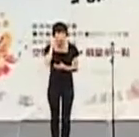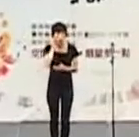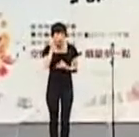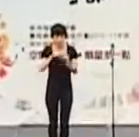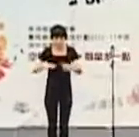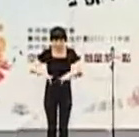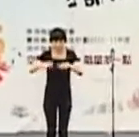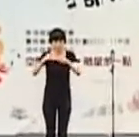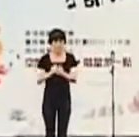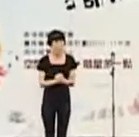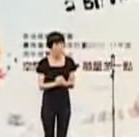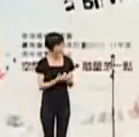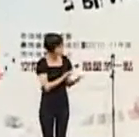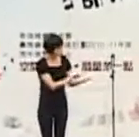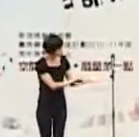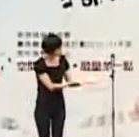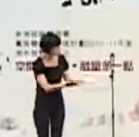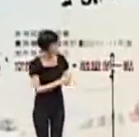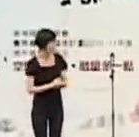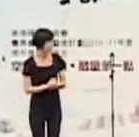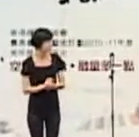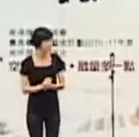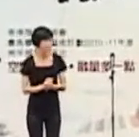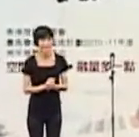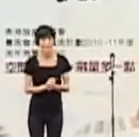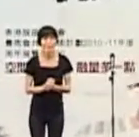為我哋致謝詞，有請林主席 Ida。